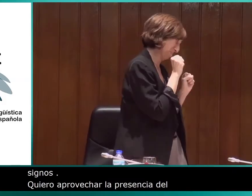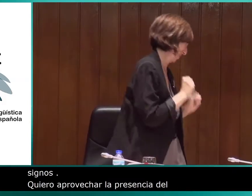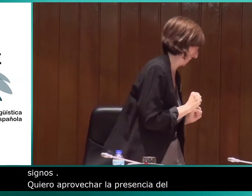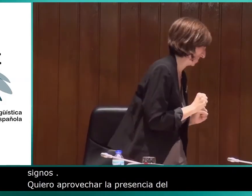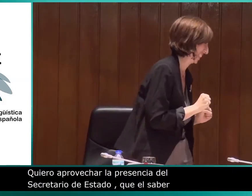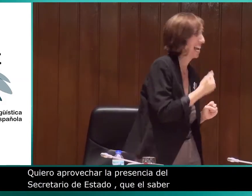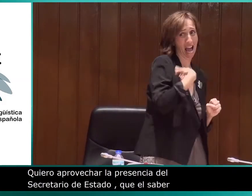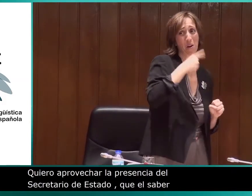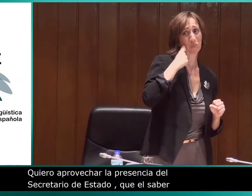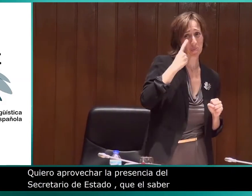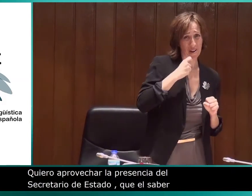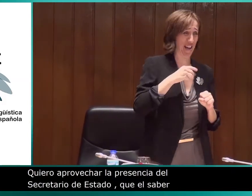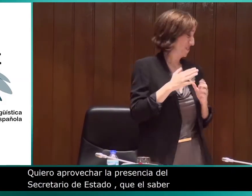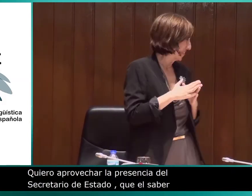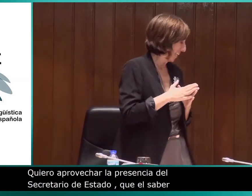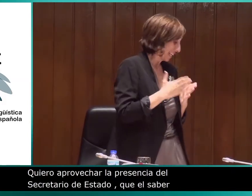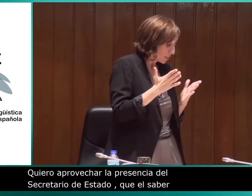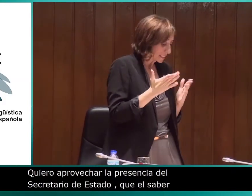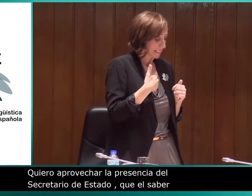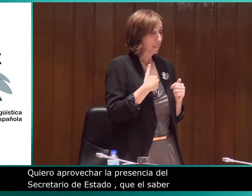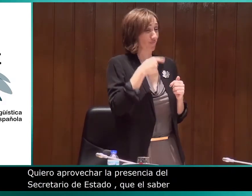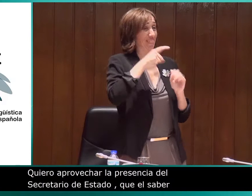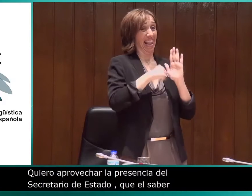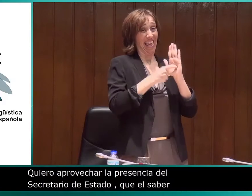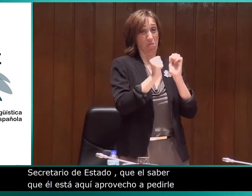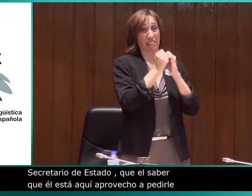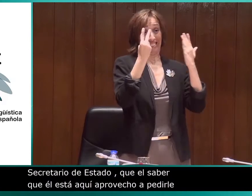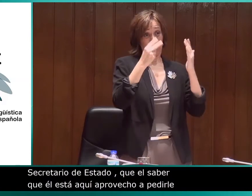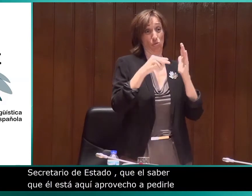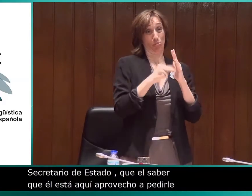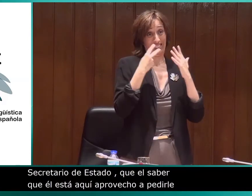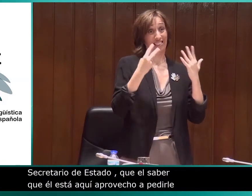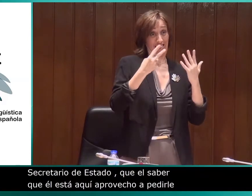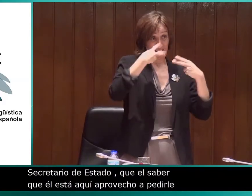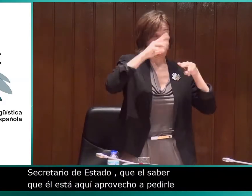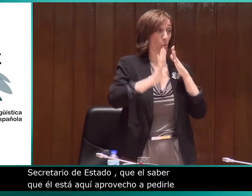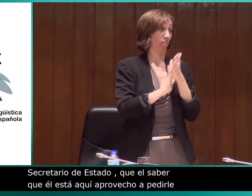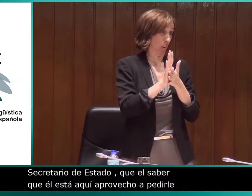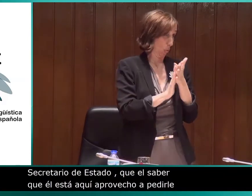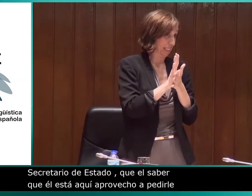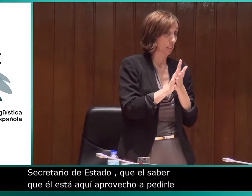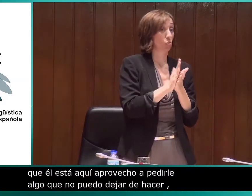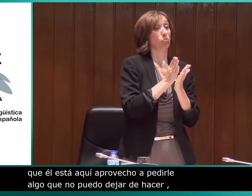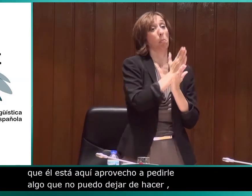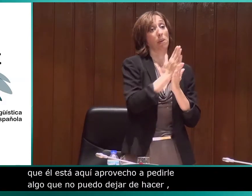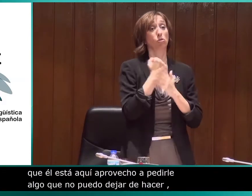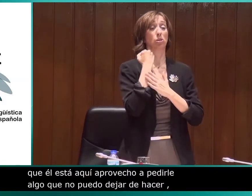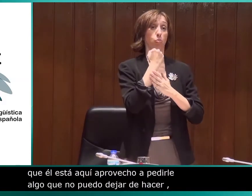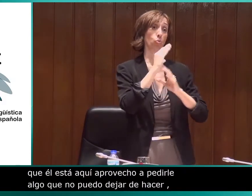a pedirle algo que no puedo dejar de hacerlo Yo creo que ya estás acostumbrado porque la ley 27/2007 que reconoces las lenguas